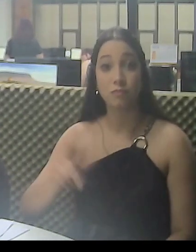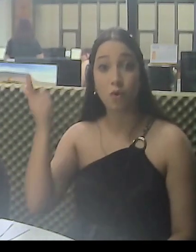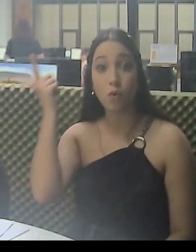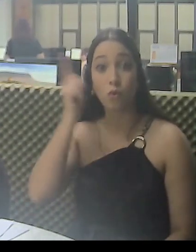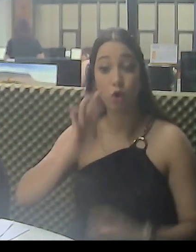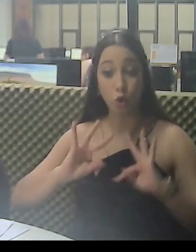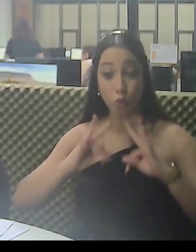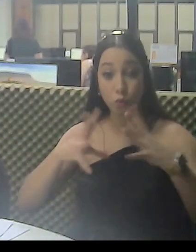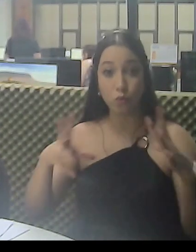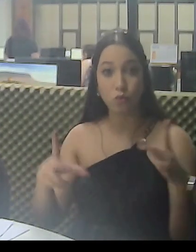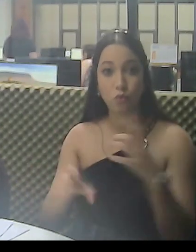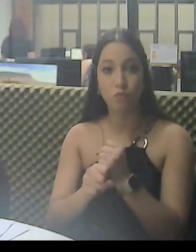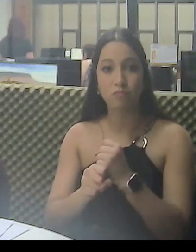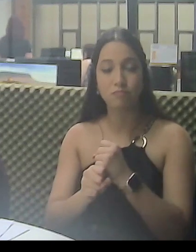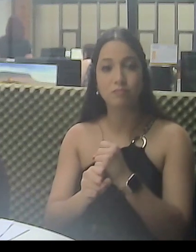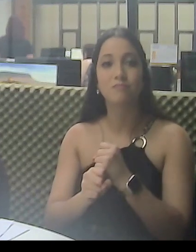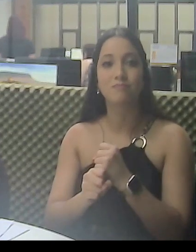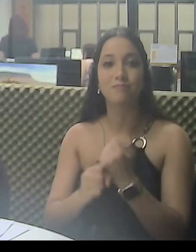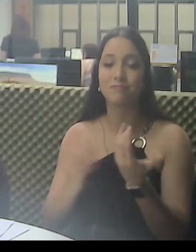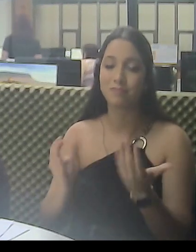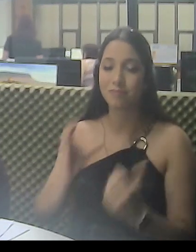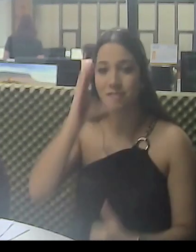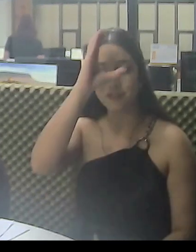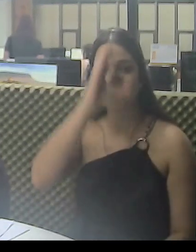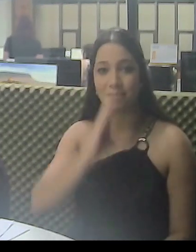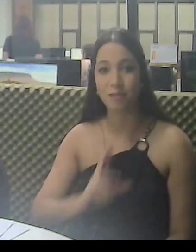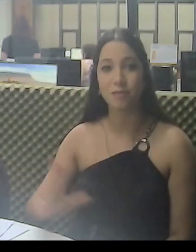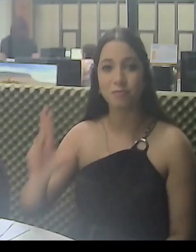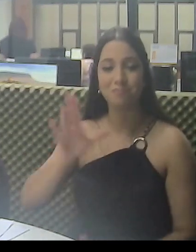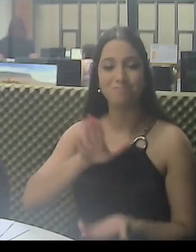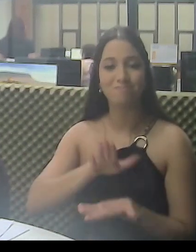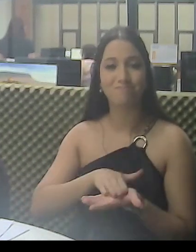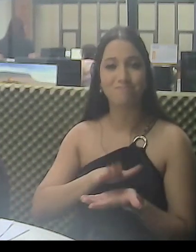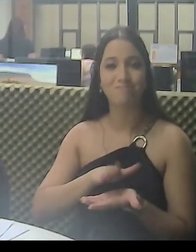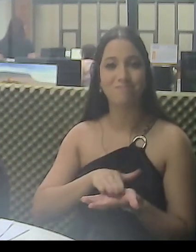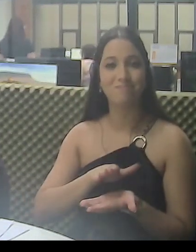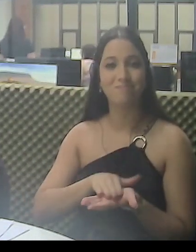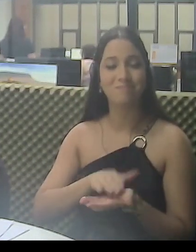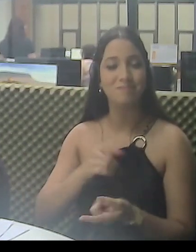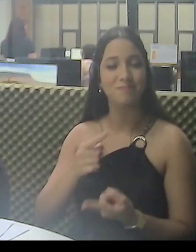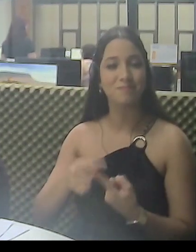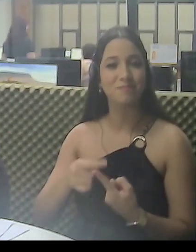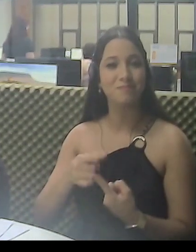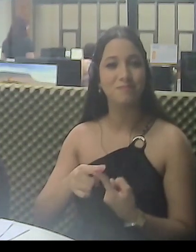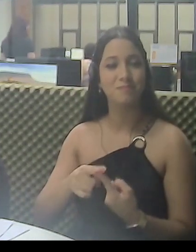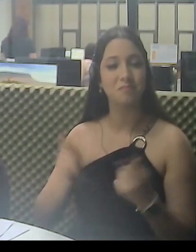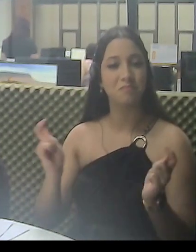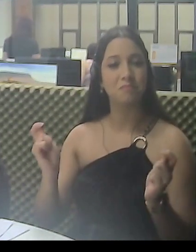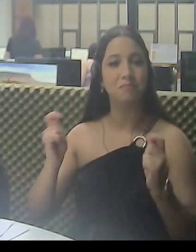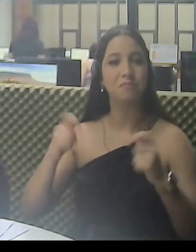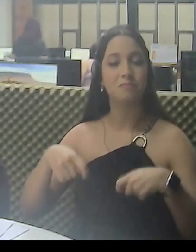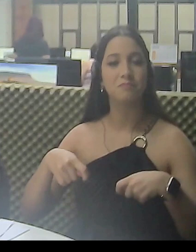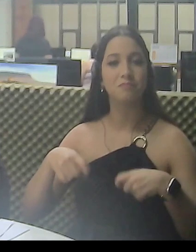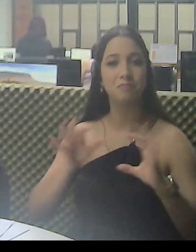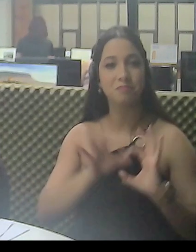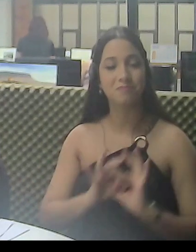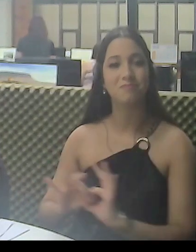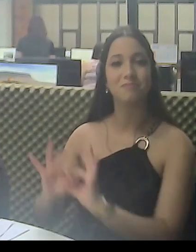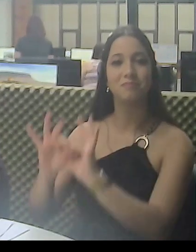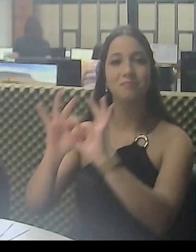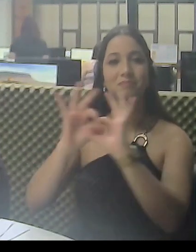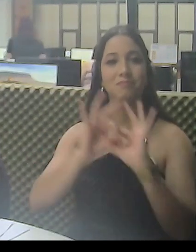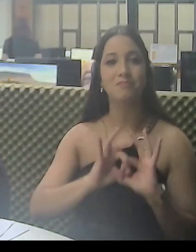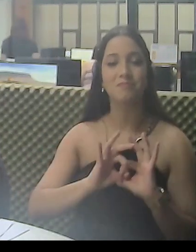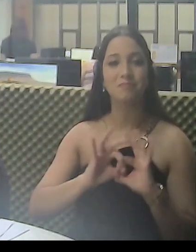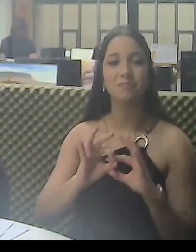os critérios. De fato, o cidadão de Uberlândia está de parabéns pela possibilidade de ter a conectividade ao